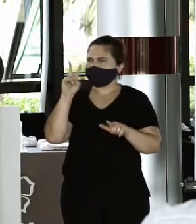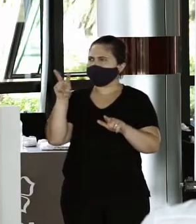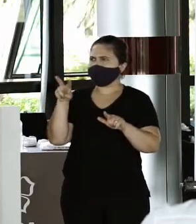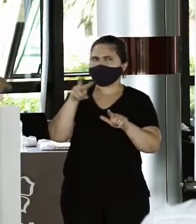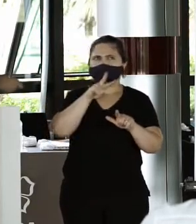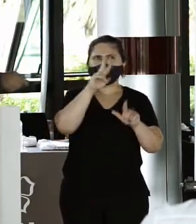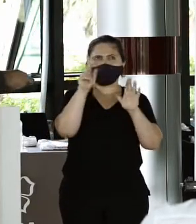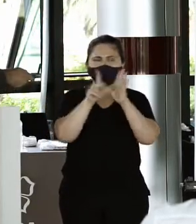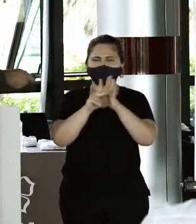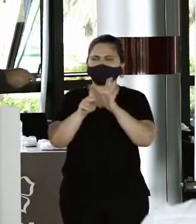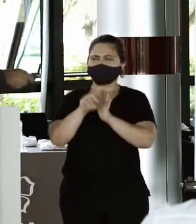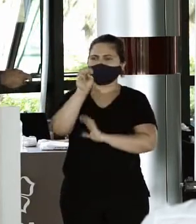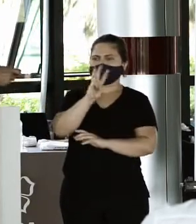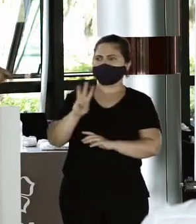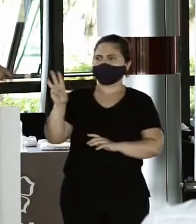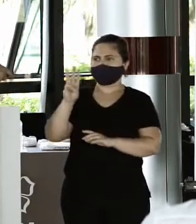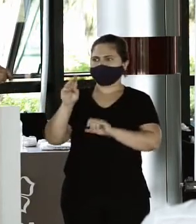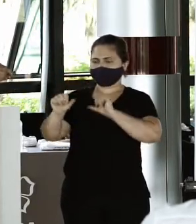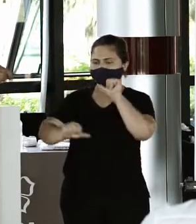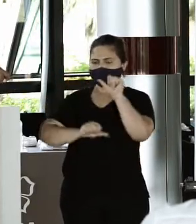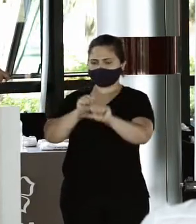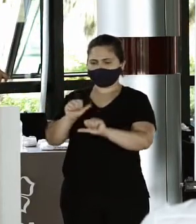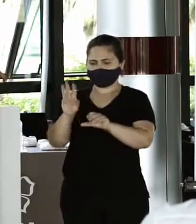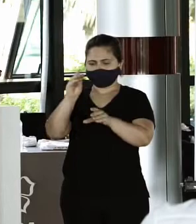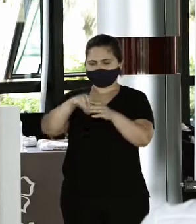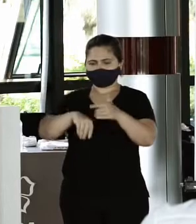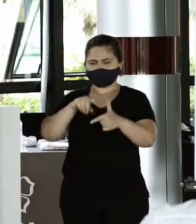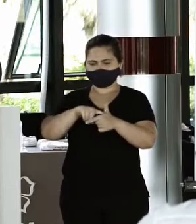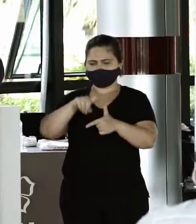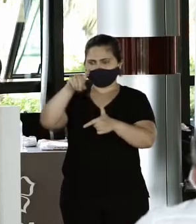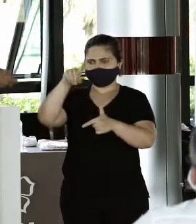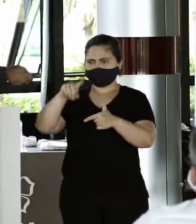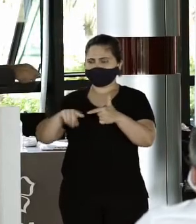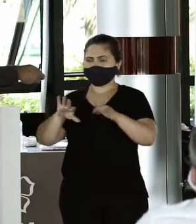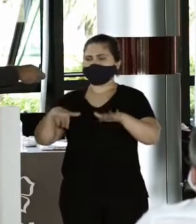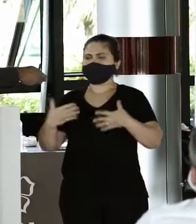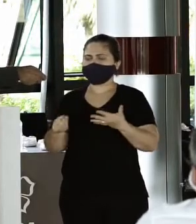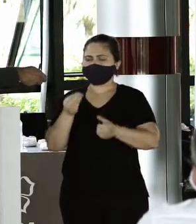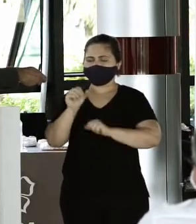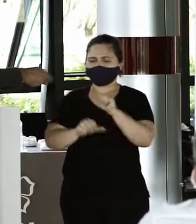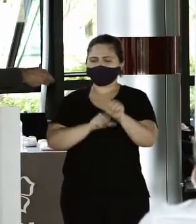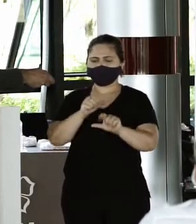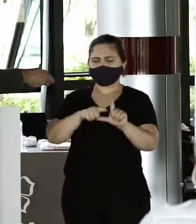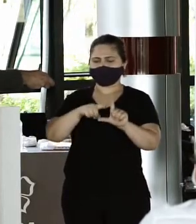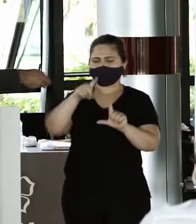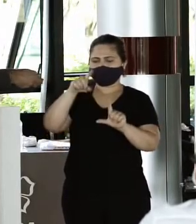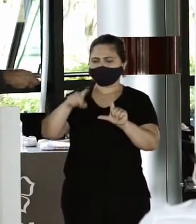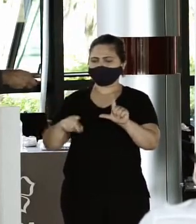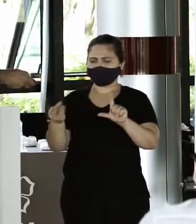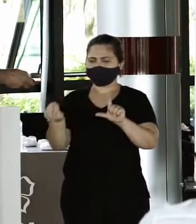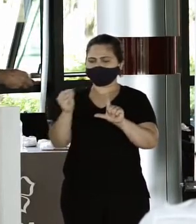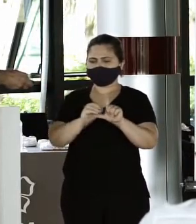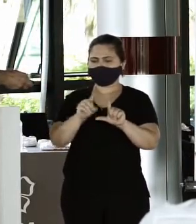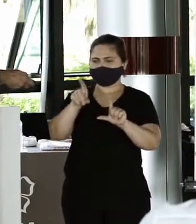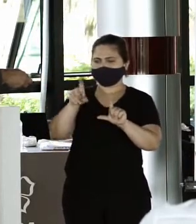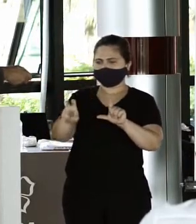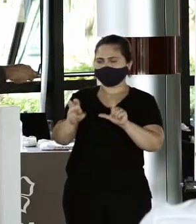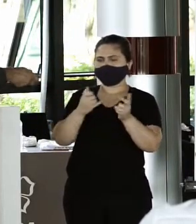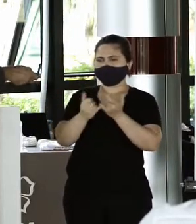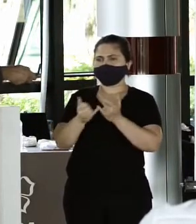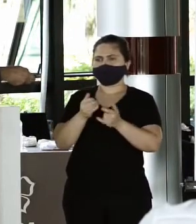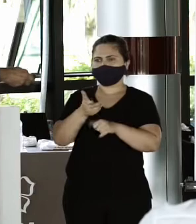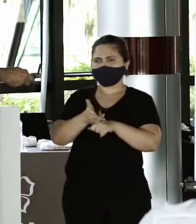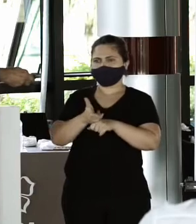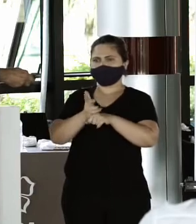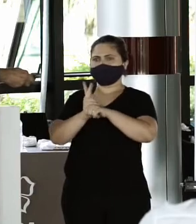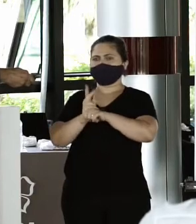próprio software, e eu vou e altero aqui na escala. Ou seja, quando eu altero aqui na escala, ó, eu coloquei 15 graus. Essa